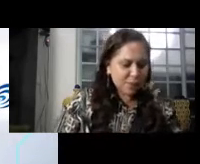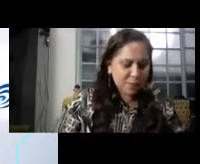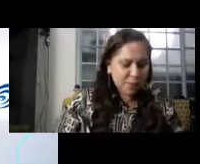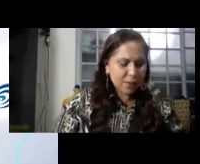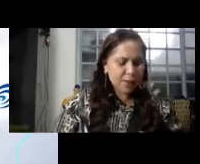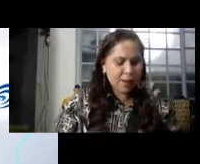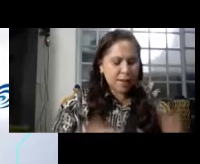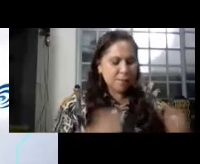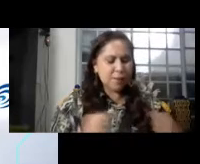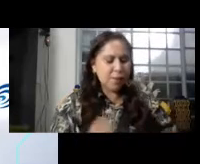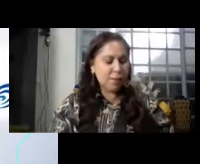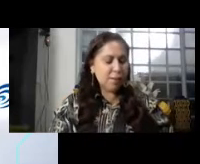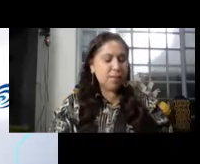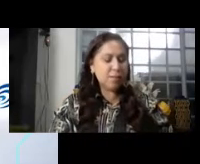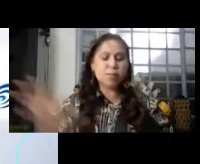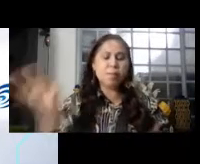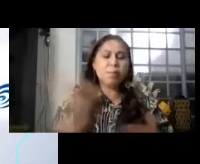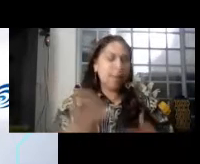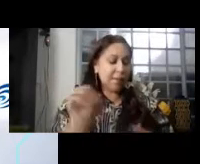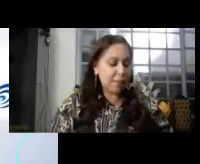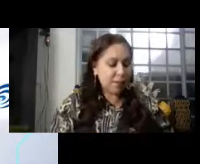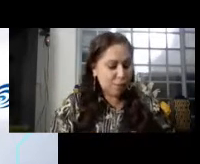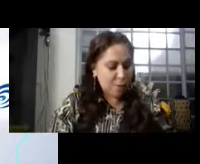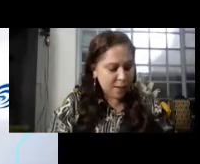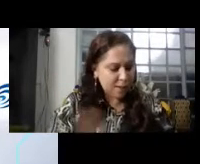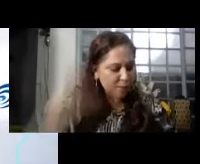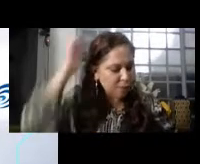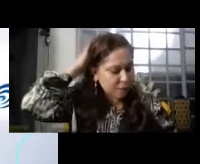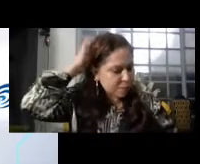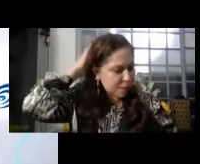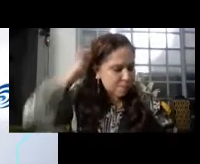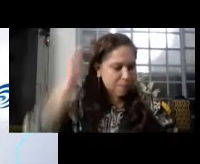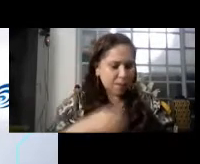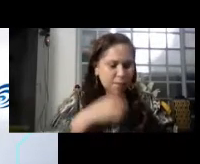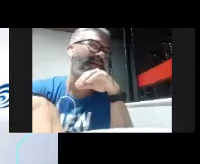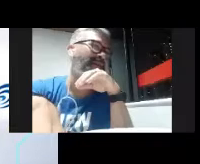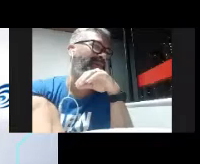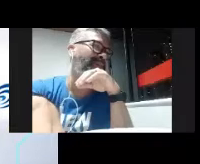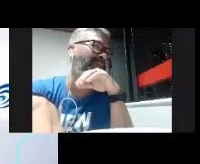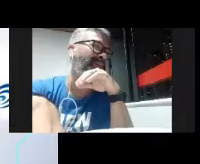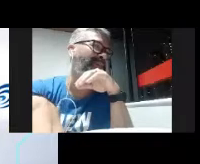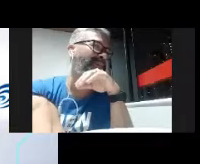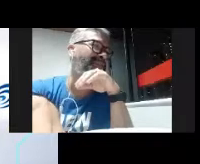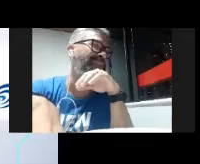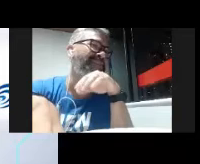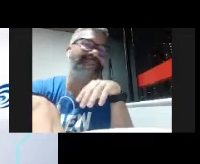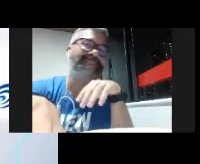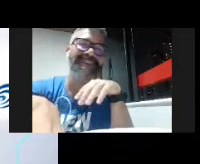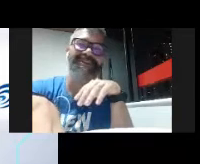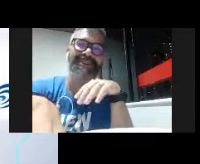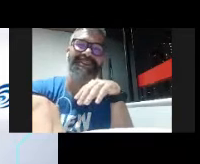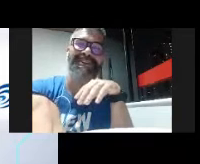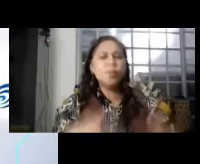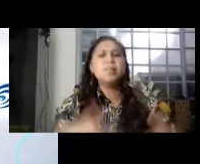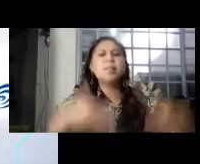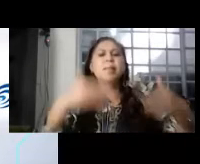também estou numa correria medonha, tem umas coisas para botar lá na plataforma e o tempo tá Semana bem de corrido. prova dos alunos. Aí eu tô